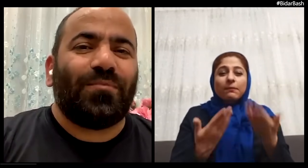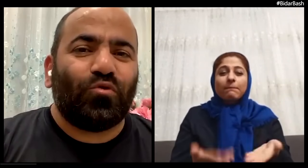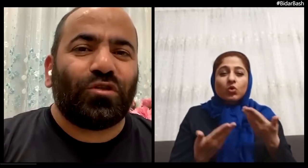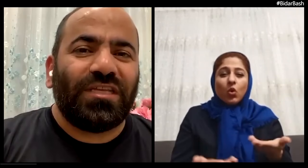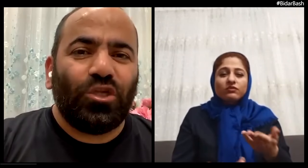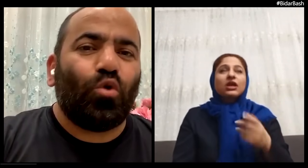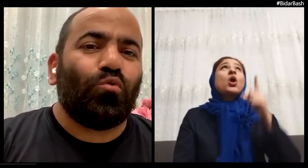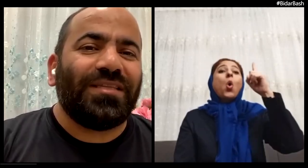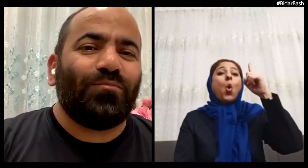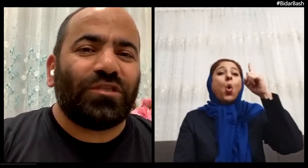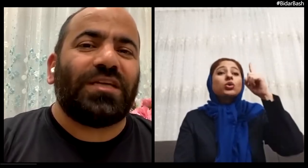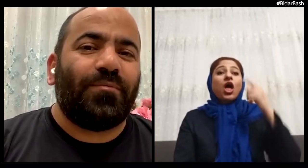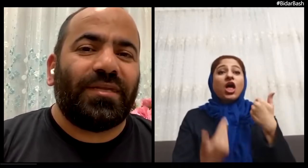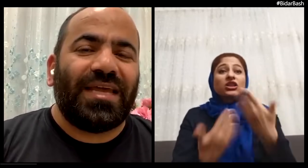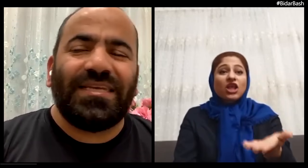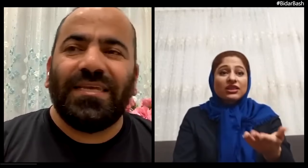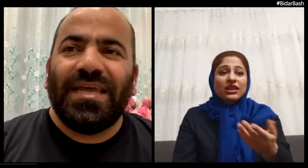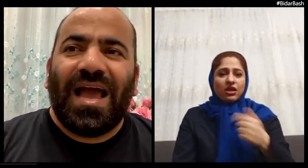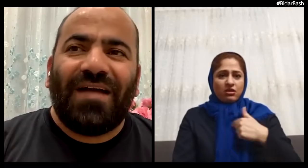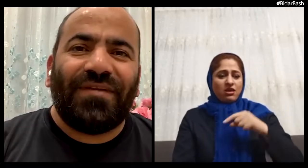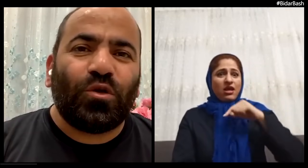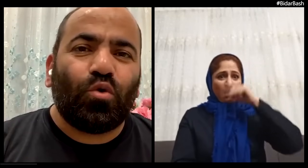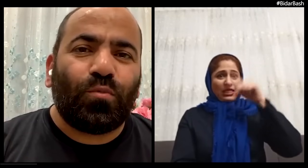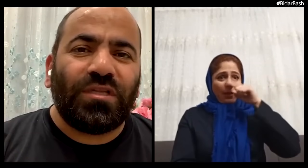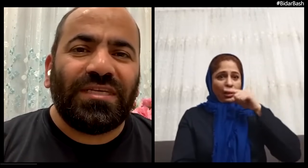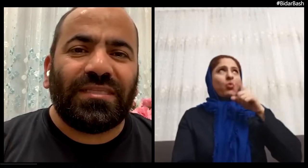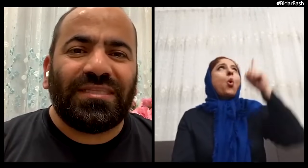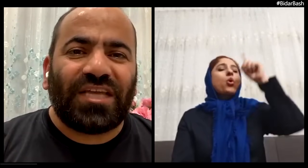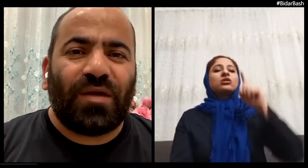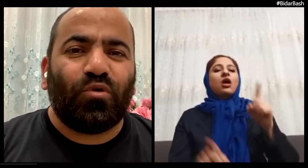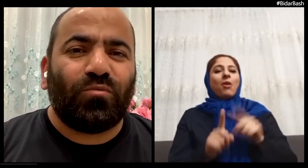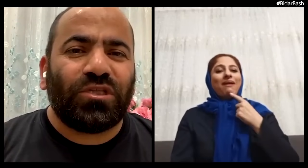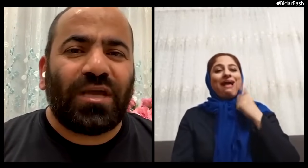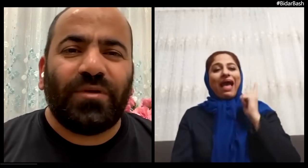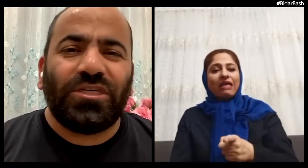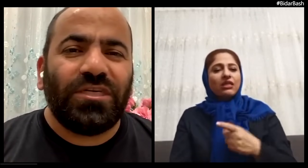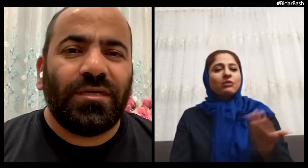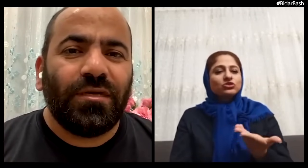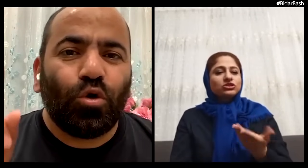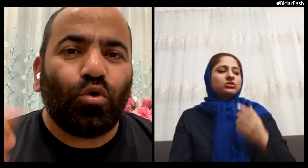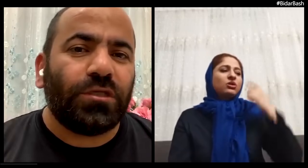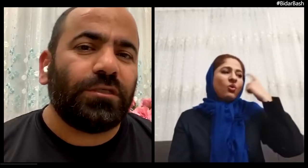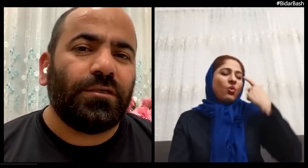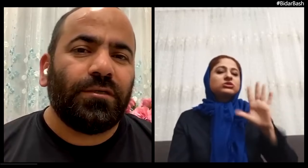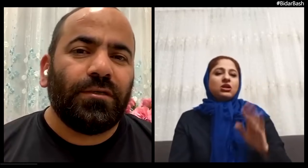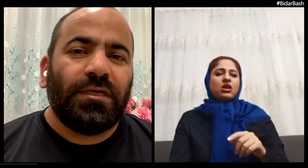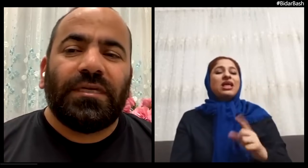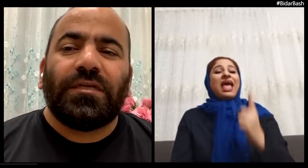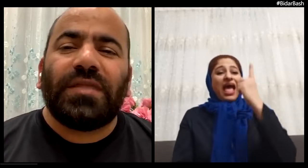به تکبر داده، این عقوبت متکبره. یعنی اولین قربانی تکبر متکبر کیه؟